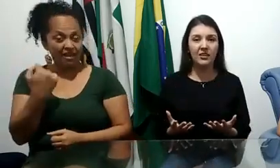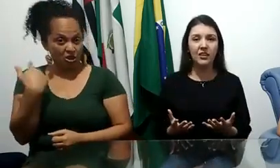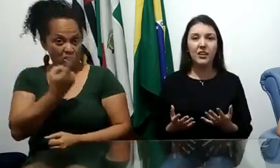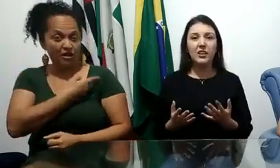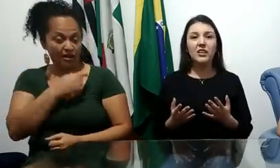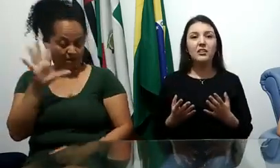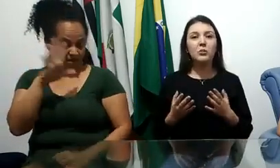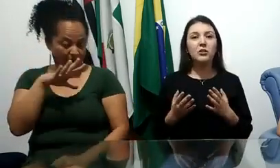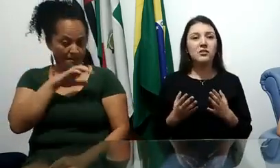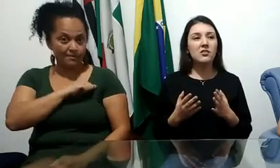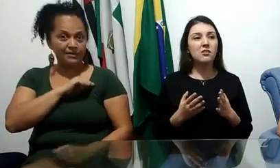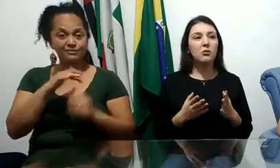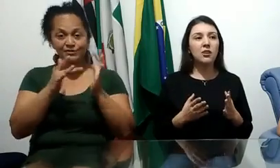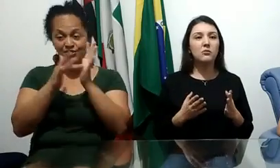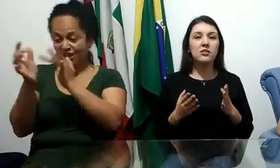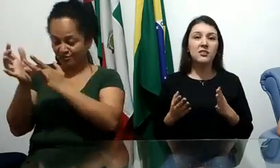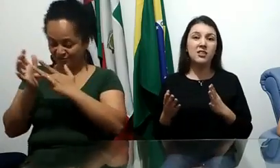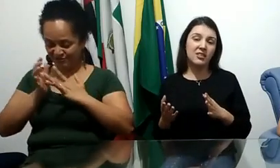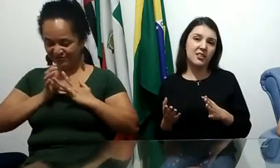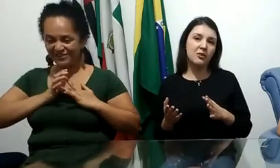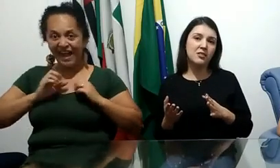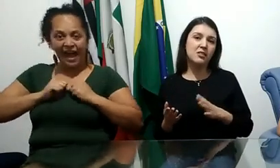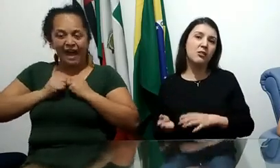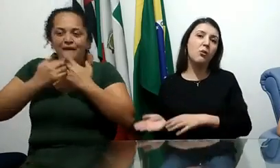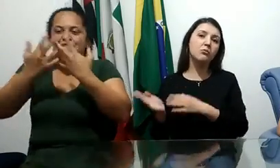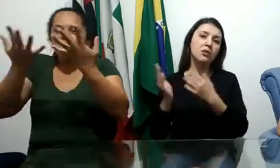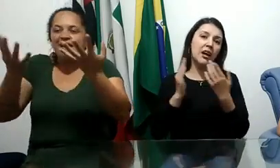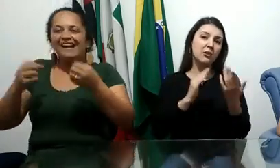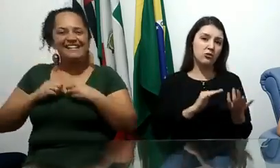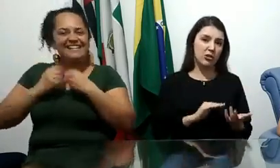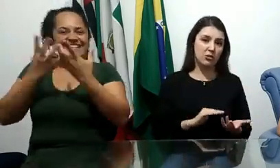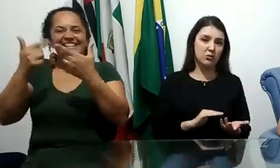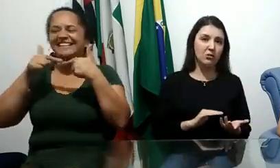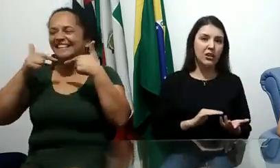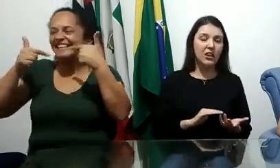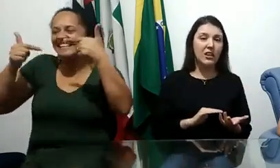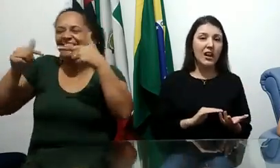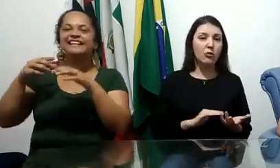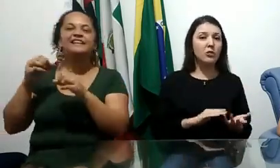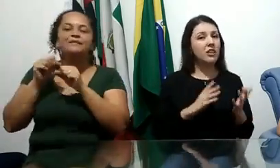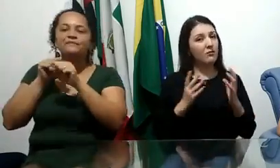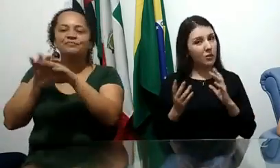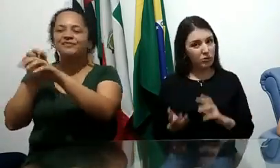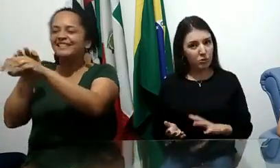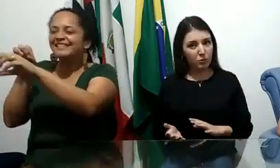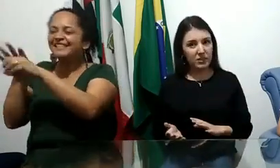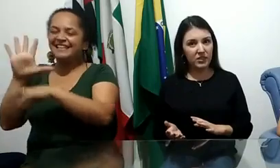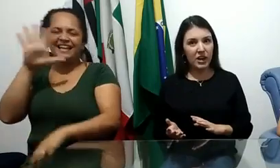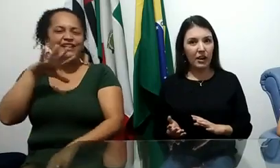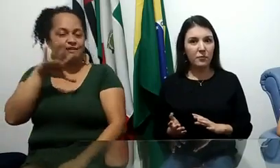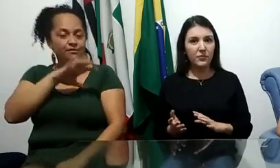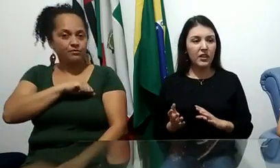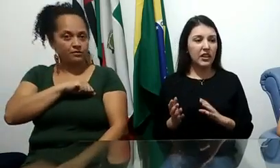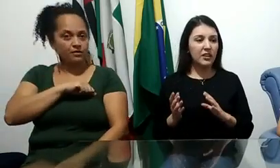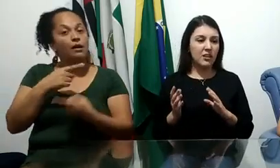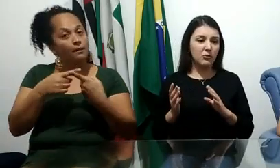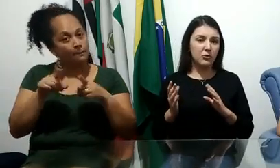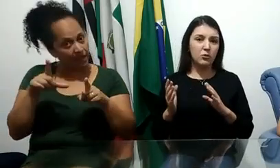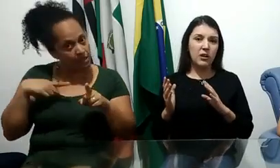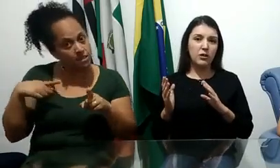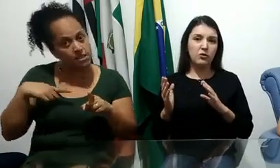tem. Então muitas vezes encontramos cristãos que são ao contrário disso. E é algo que devemos nos policiar, em